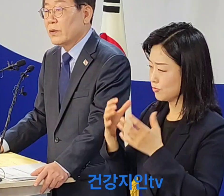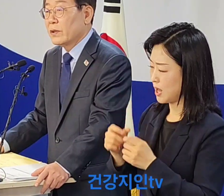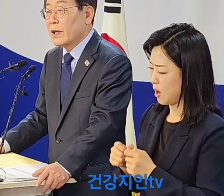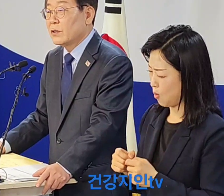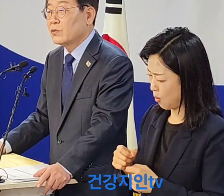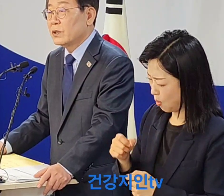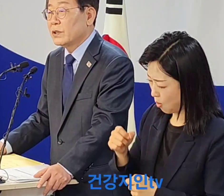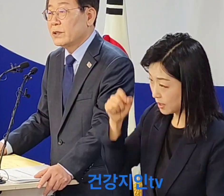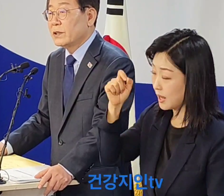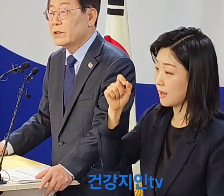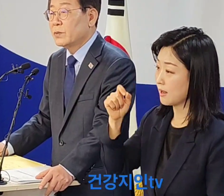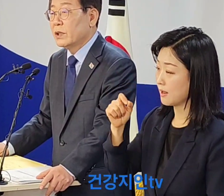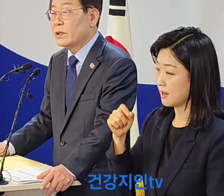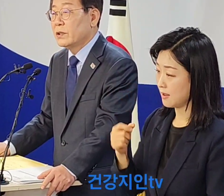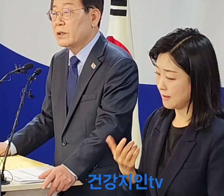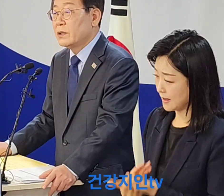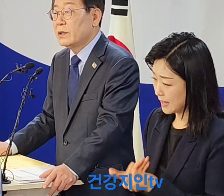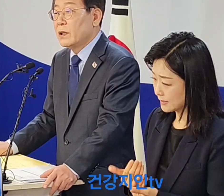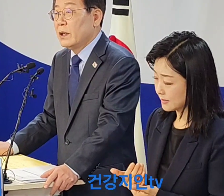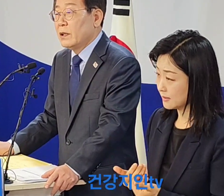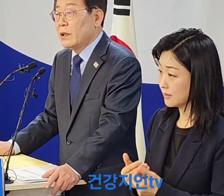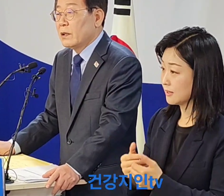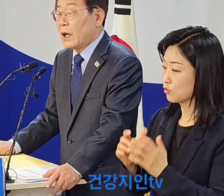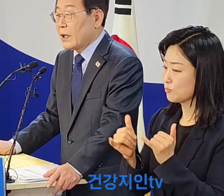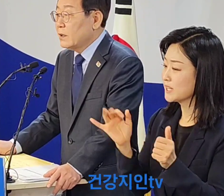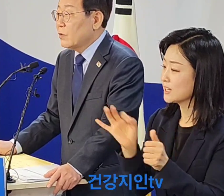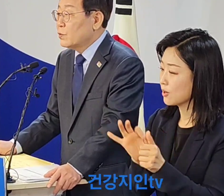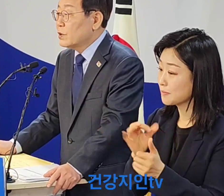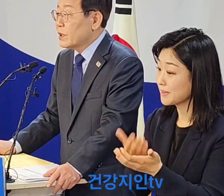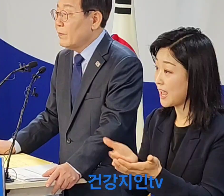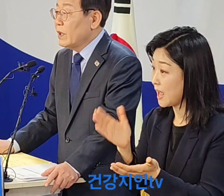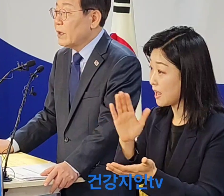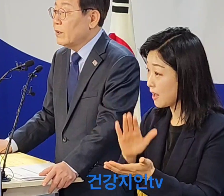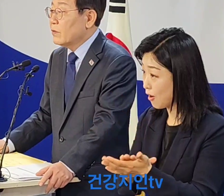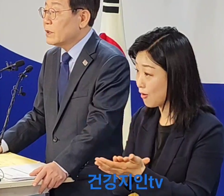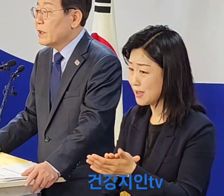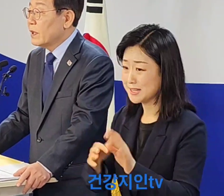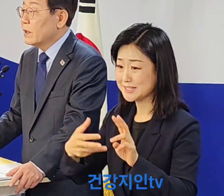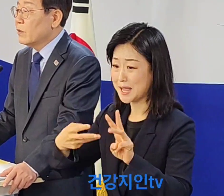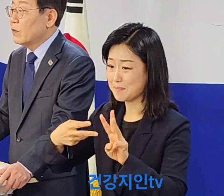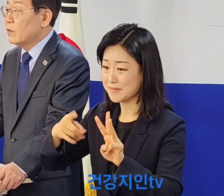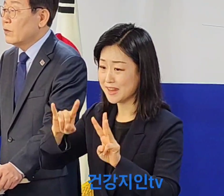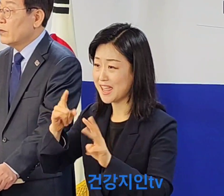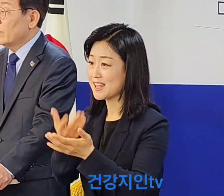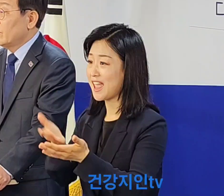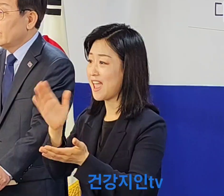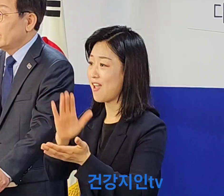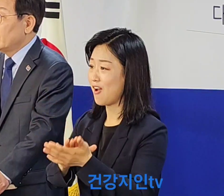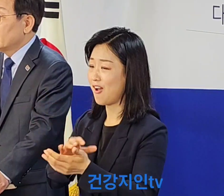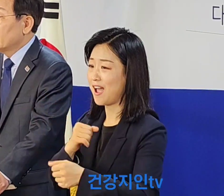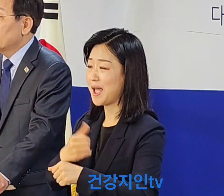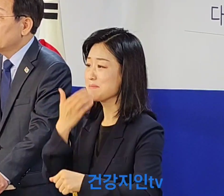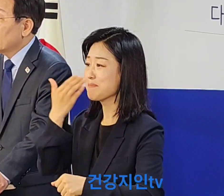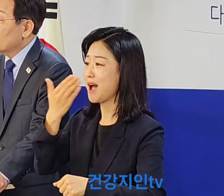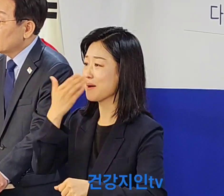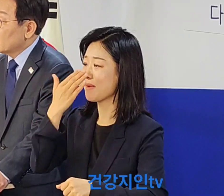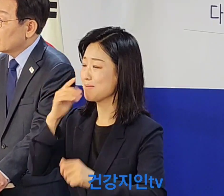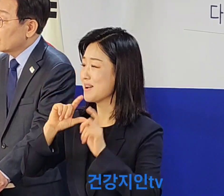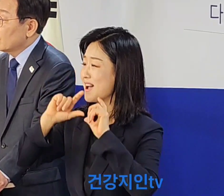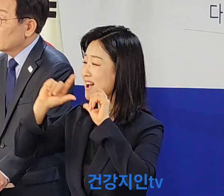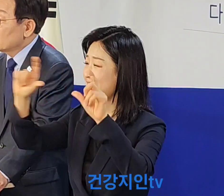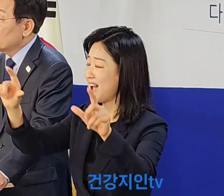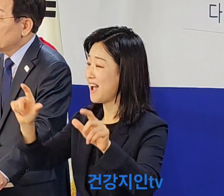숙제라고 할 수 있는 연금 개혁을 하겠다고 무슨 3대 개혁 과제의 하나로 선언을